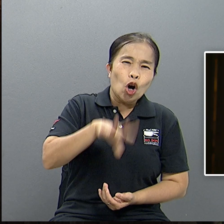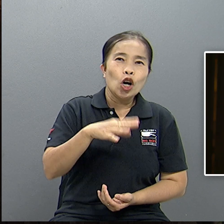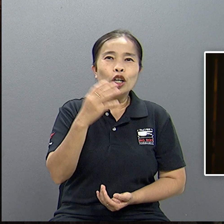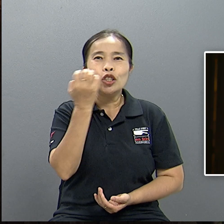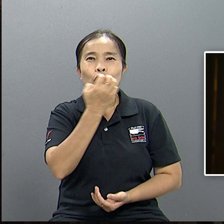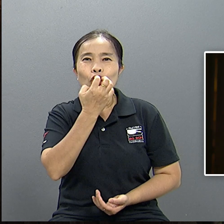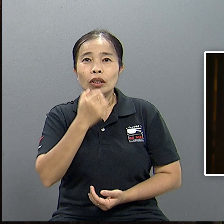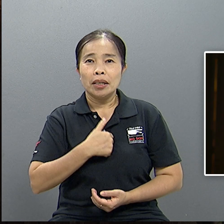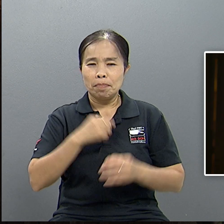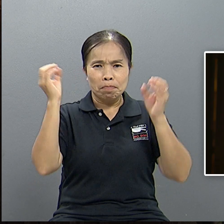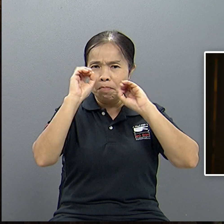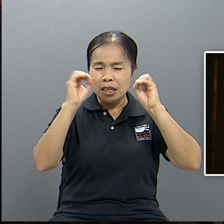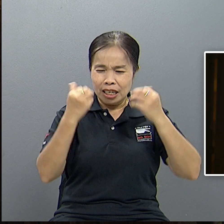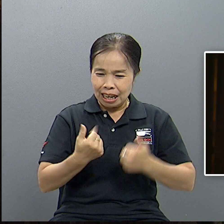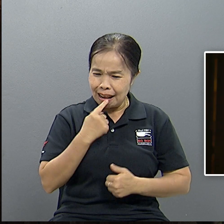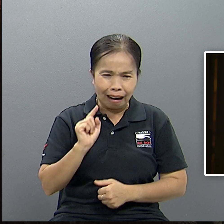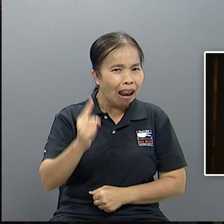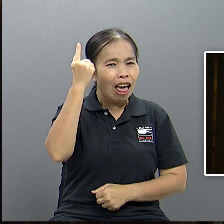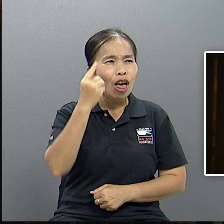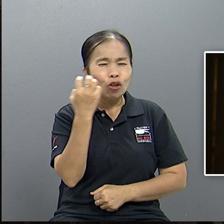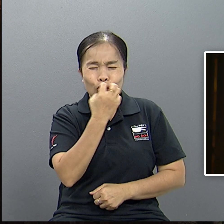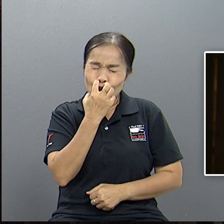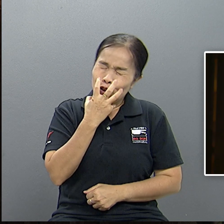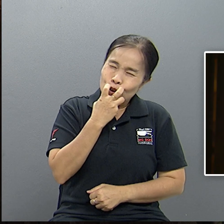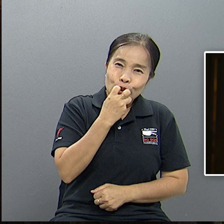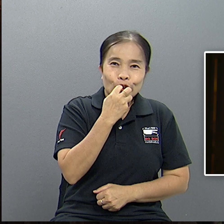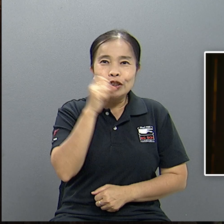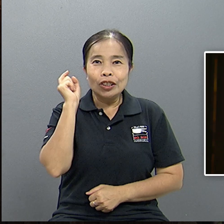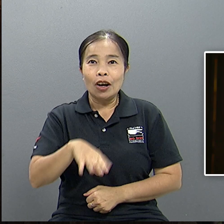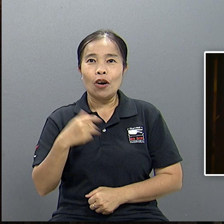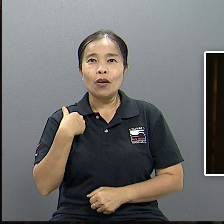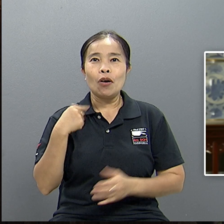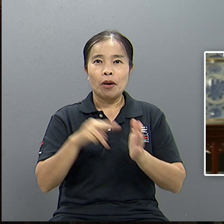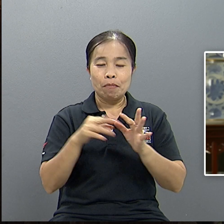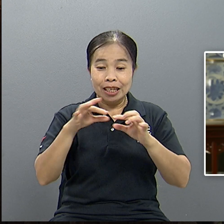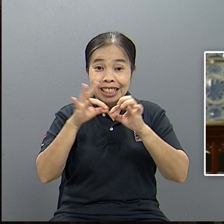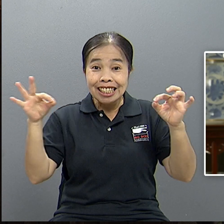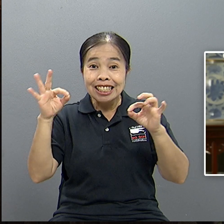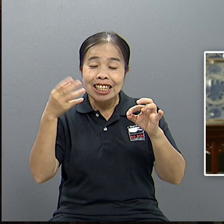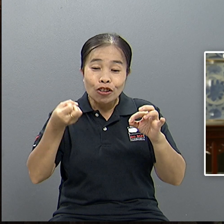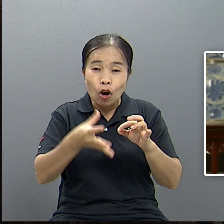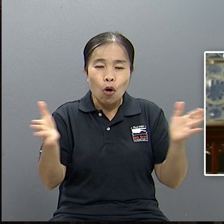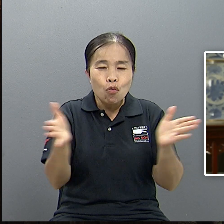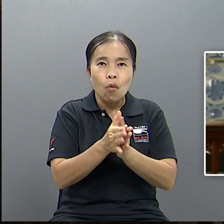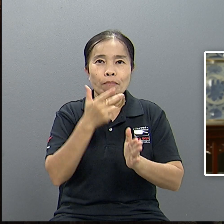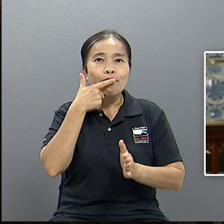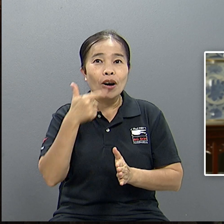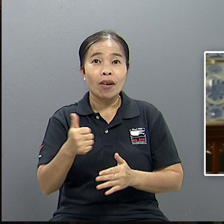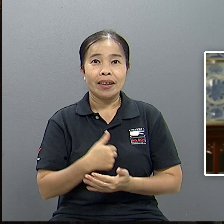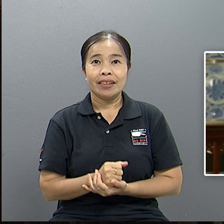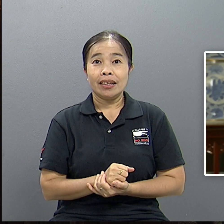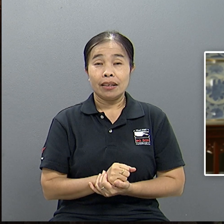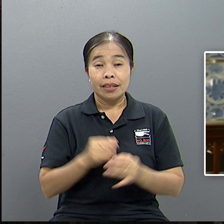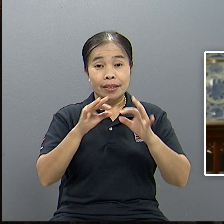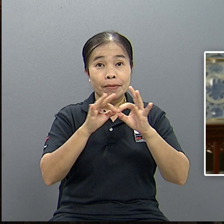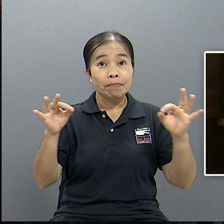ไม่เคยกินอะไรอร่อยขนาดนี้มาก่อนเลยโดยเฉพาะกินกับหมี่กรอบ แม่ปรางพูดถูกหมี่กร